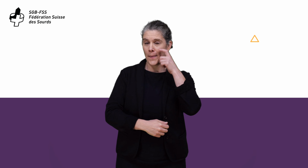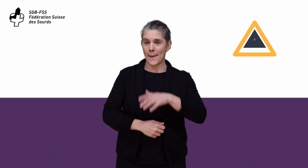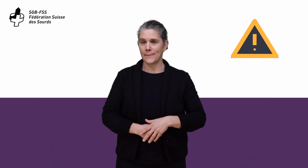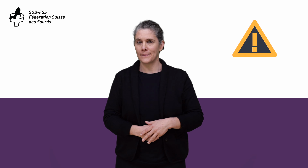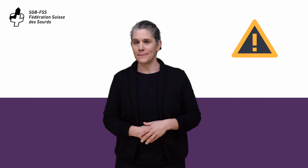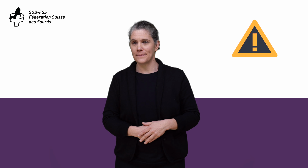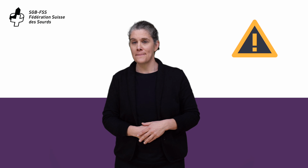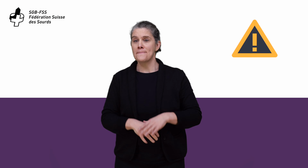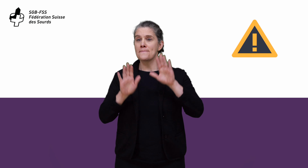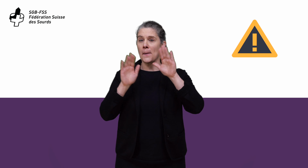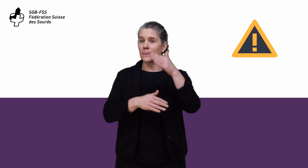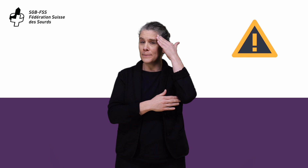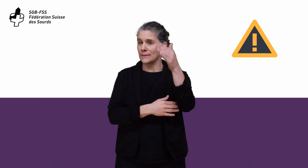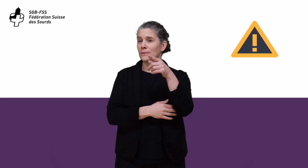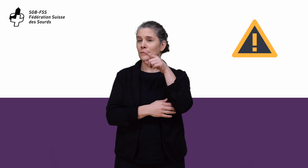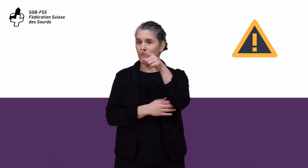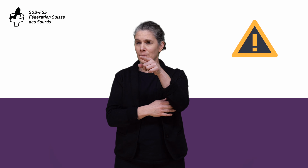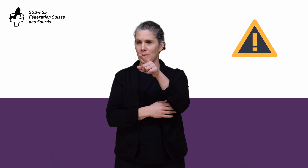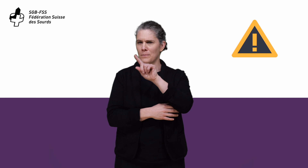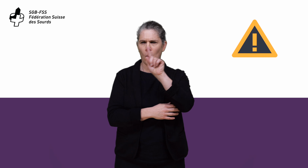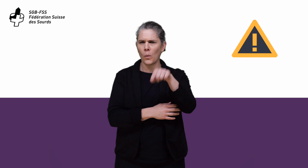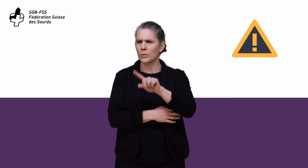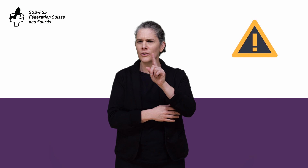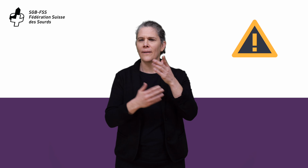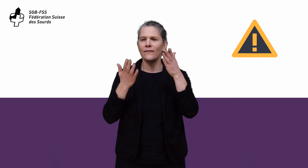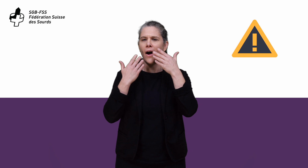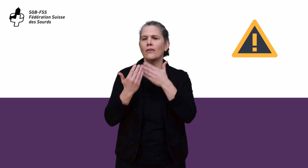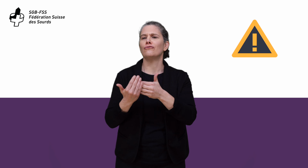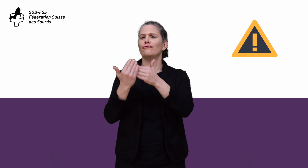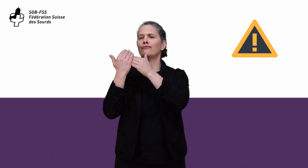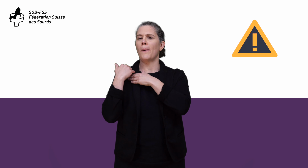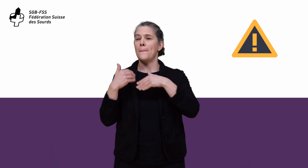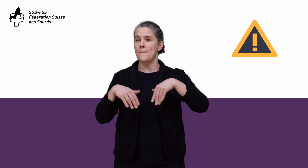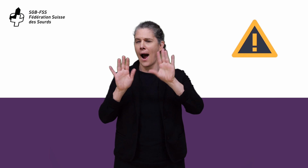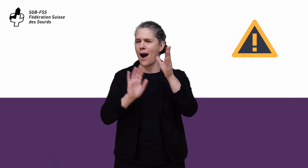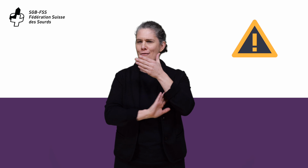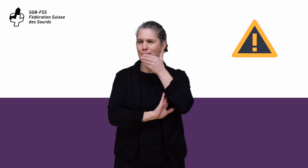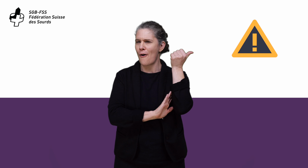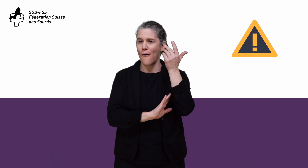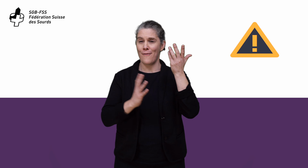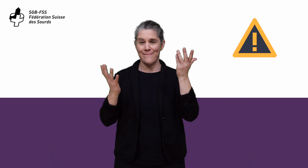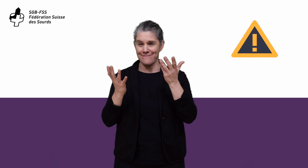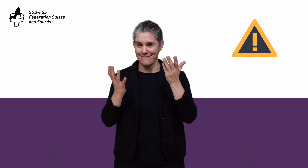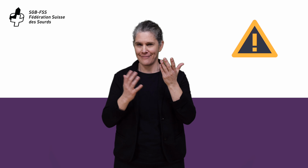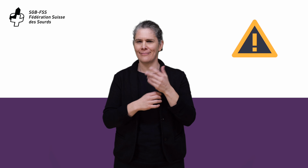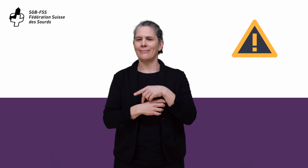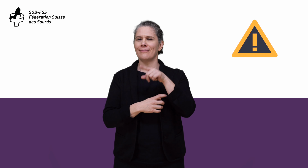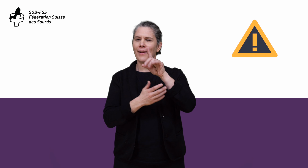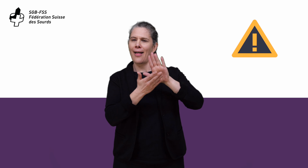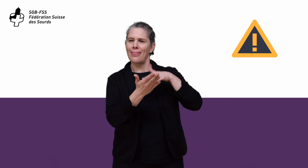Remarque, même si tu n'es pas obligé de prendre en charge les frais, il est souvent judicieux que tu désignes la personne